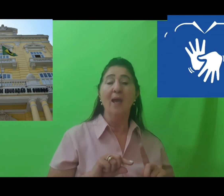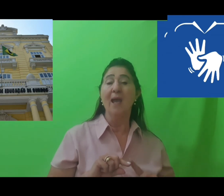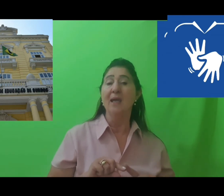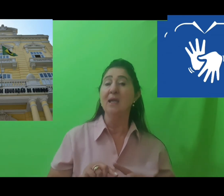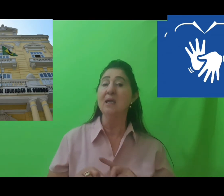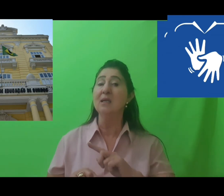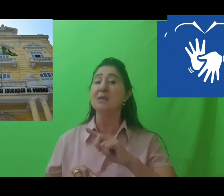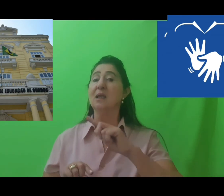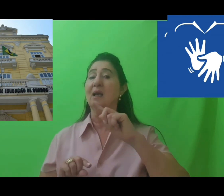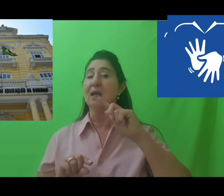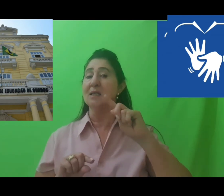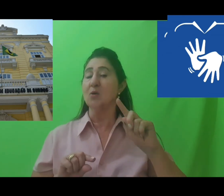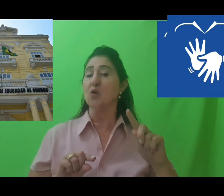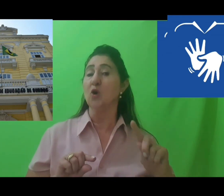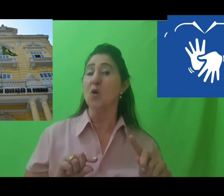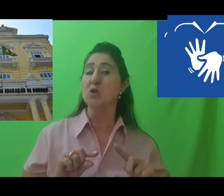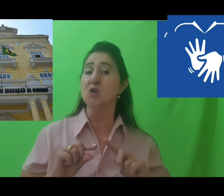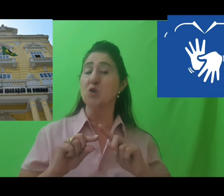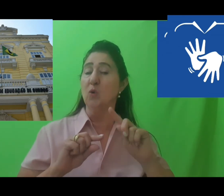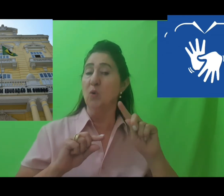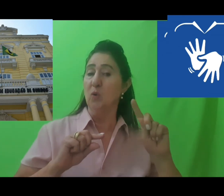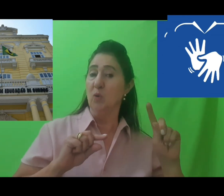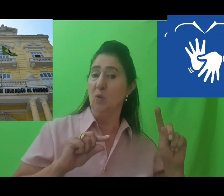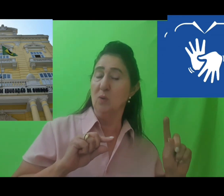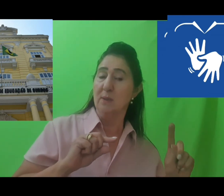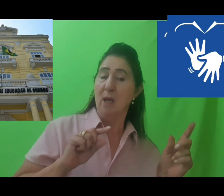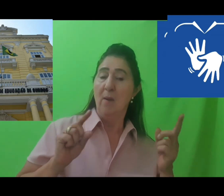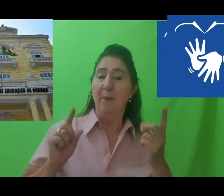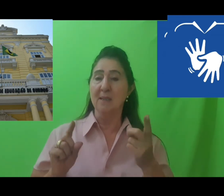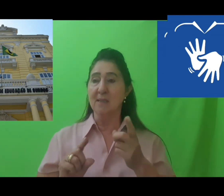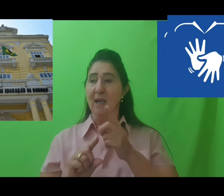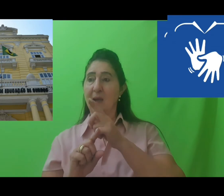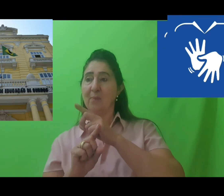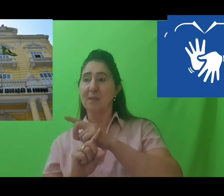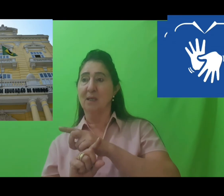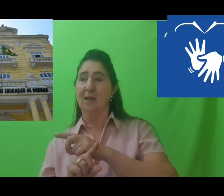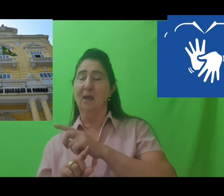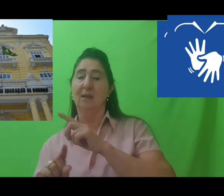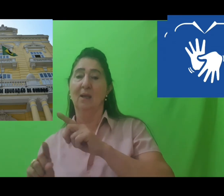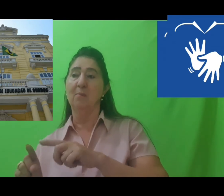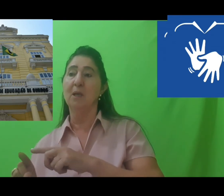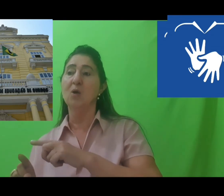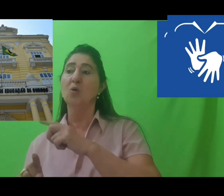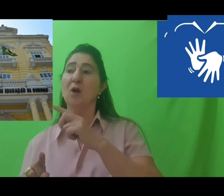e Integração dos Surdos. Percebe-se que de